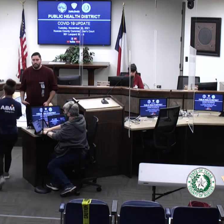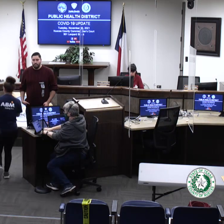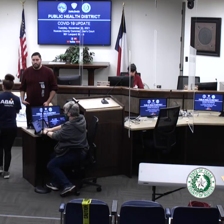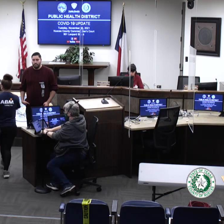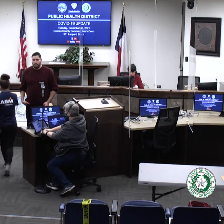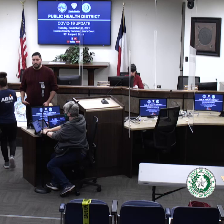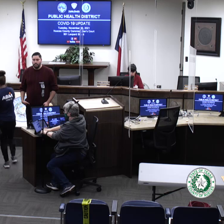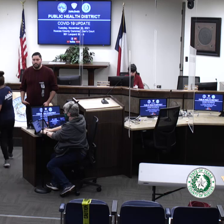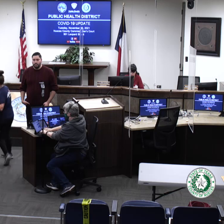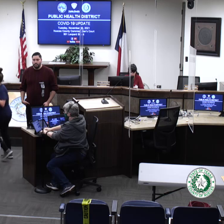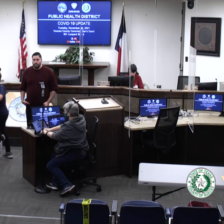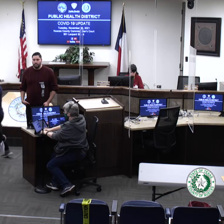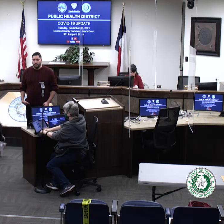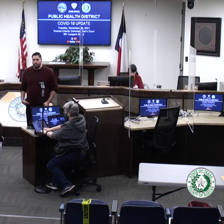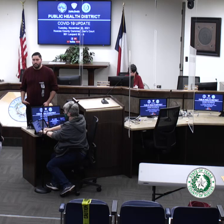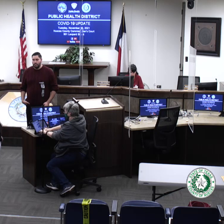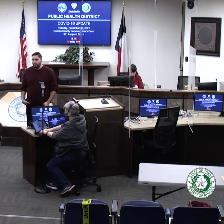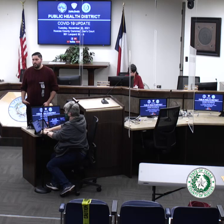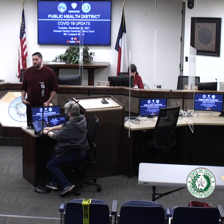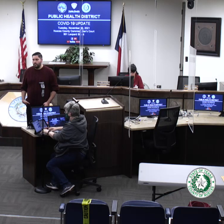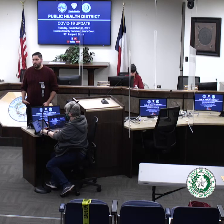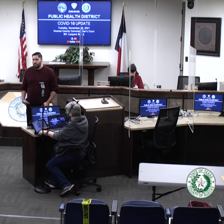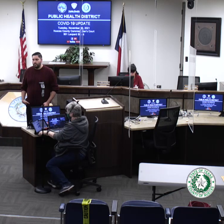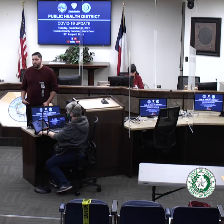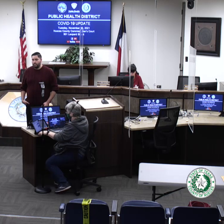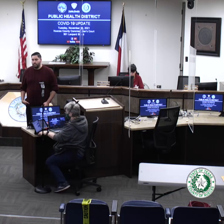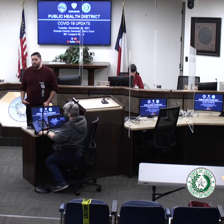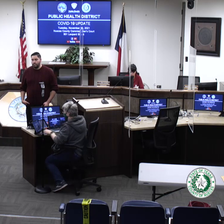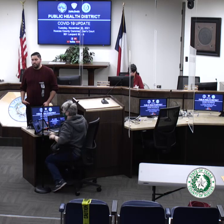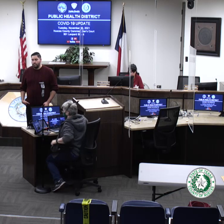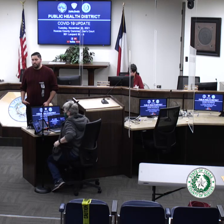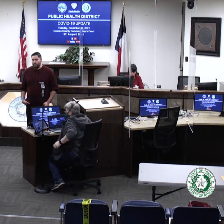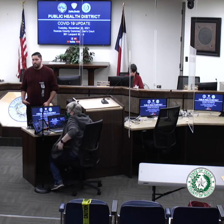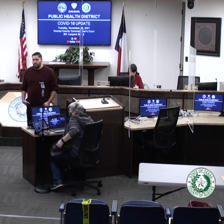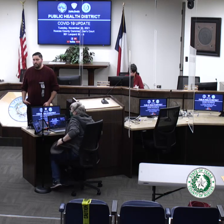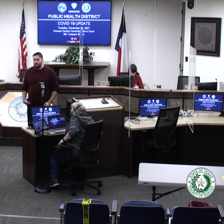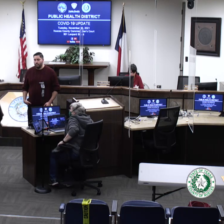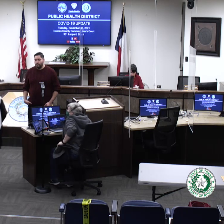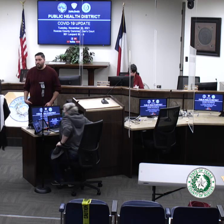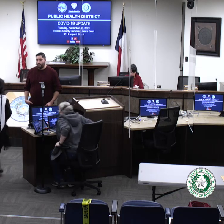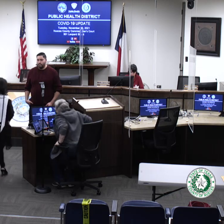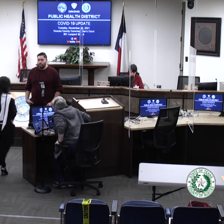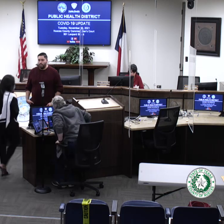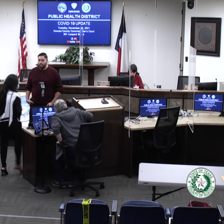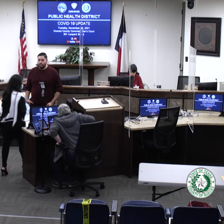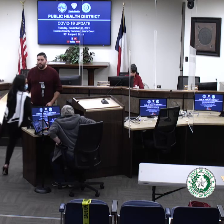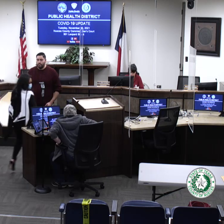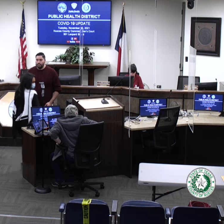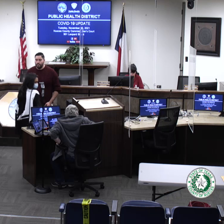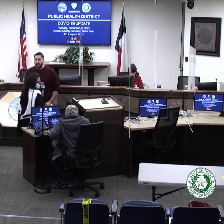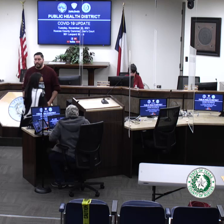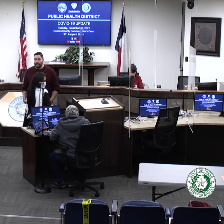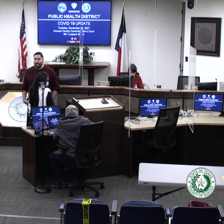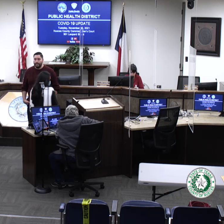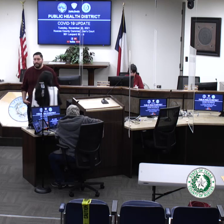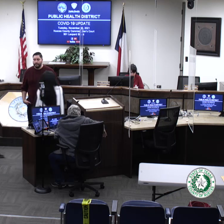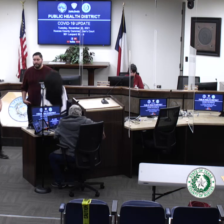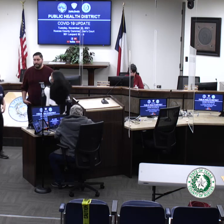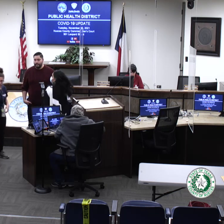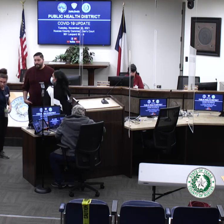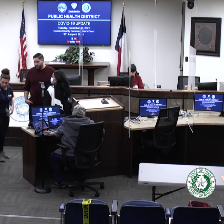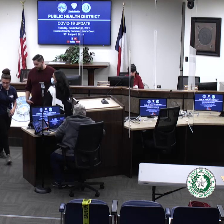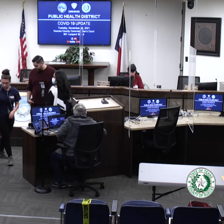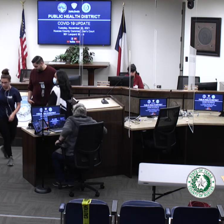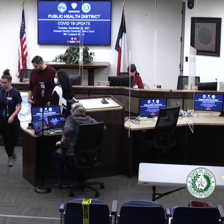mismas recomendaciones sanitarias. Utilice un cubrebocas cuando esté en público, lave sus manos con frecuencia y practique el distanciamiento social.